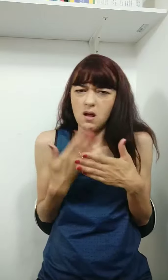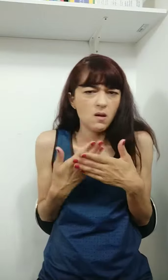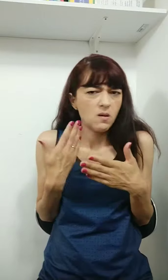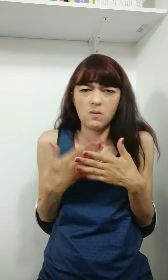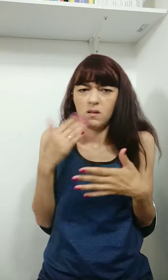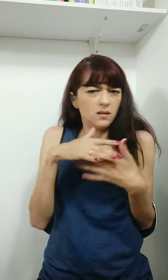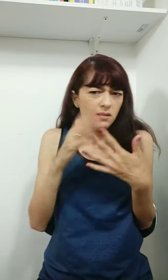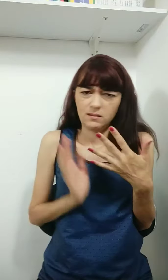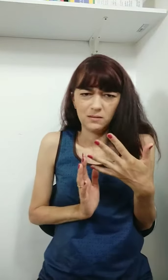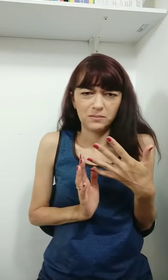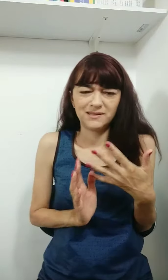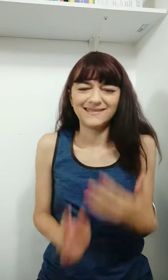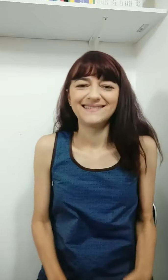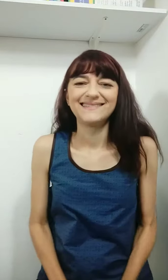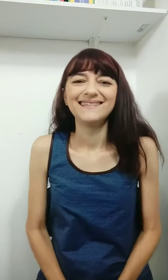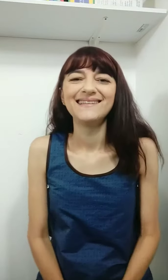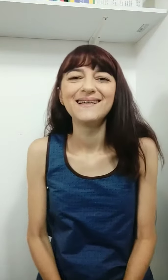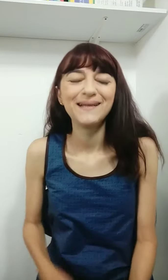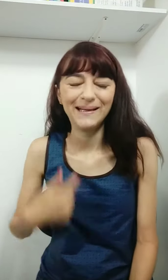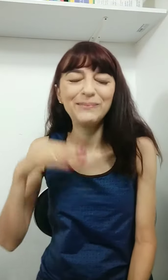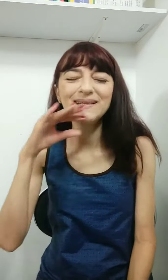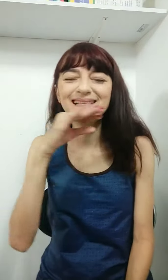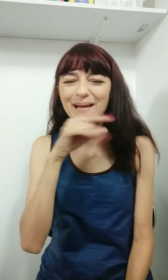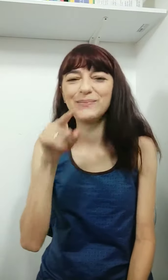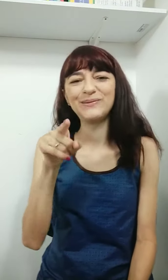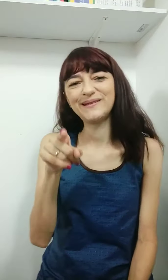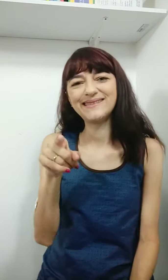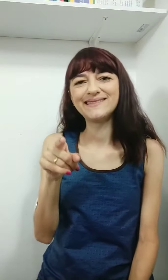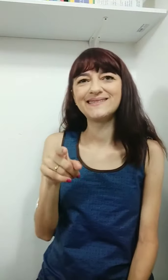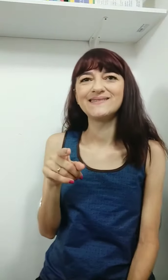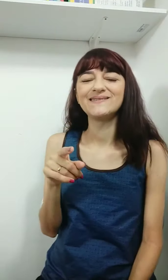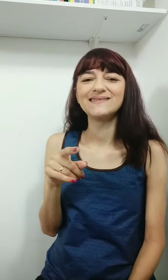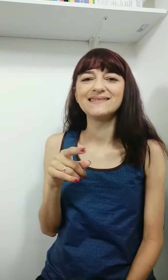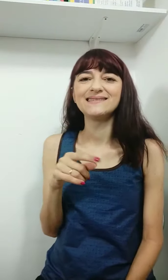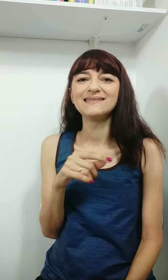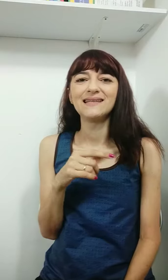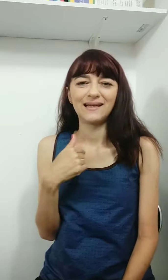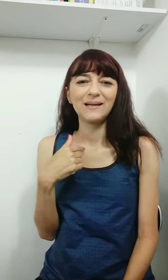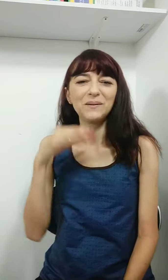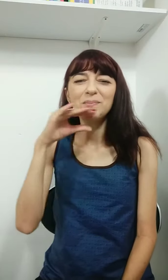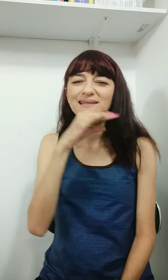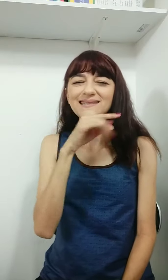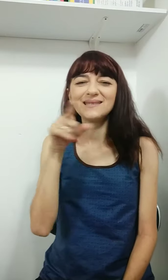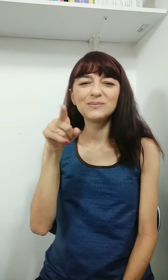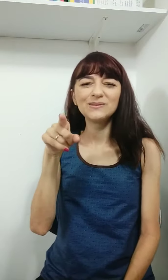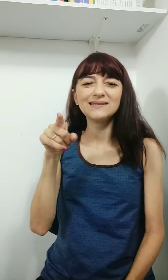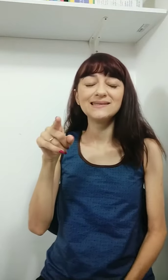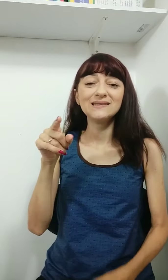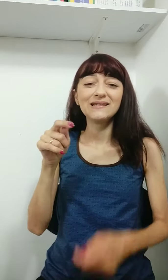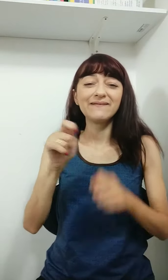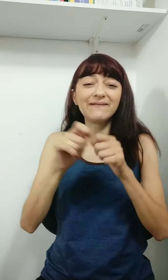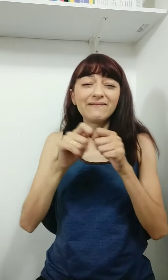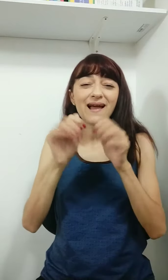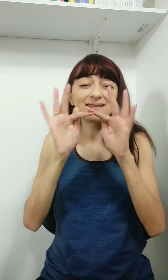não tem aula de Libras? Não, gente, não fica interessante dessa forma. Entendem? Eu percebo que vocês, às